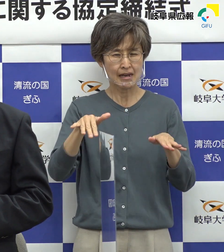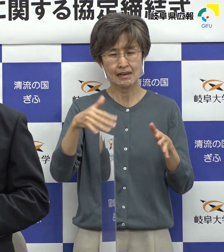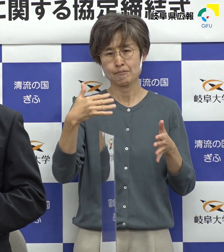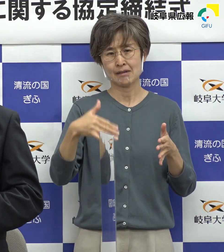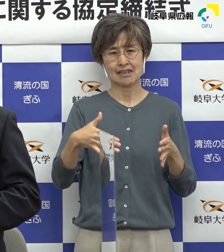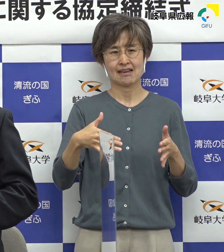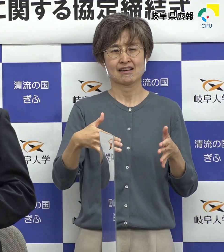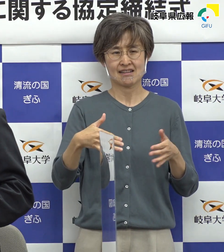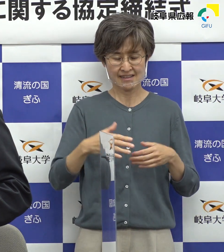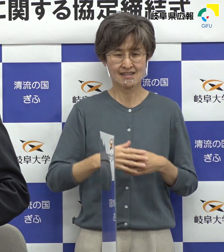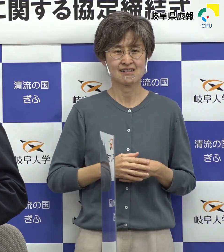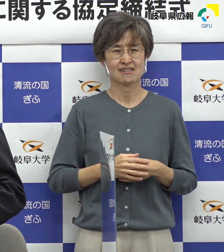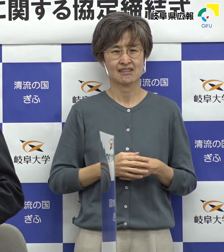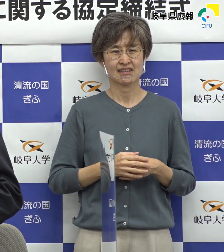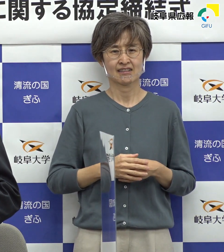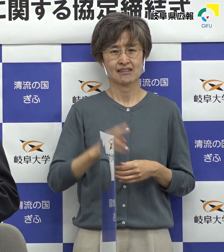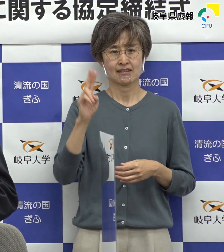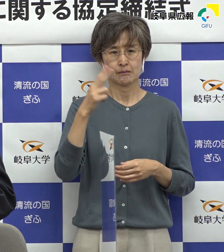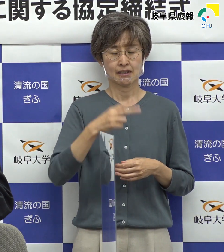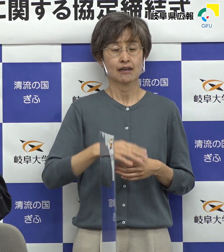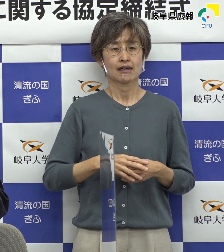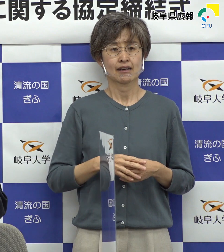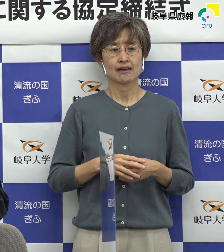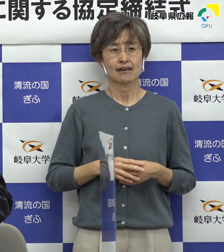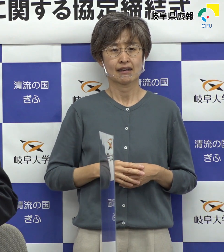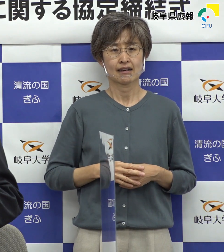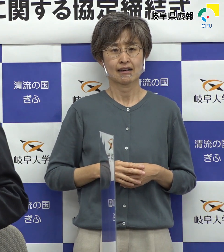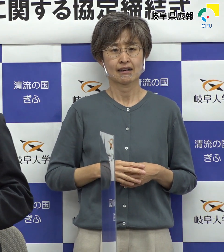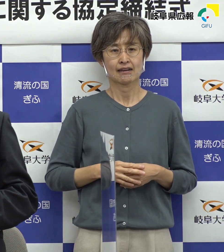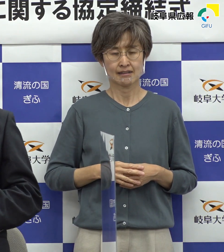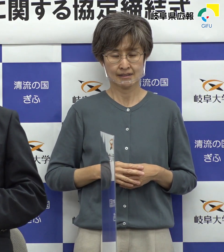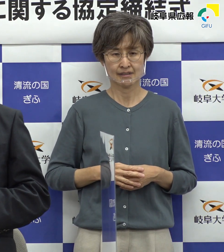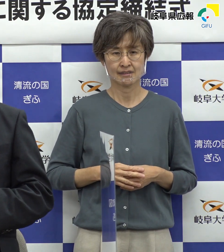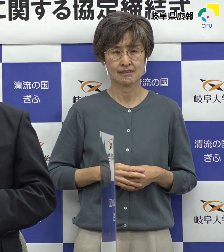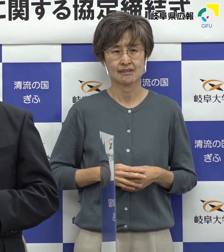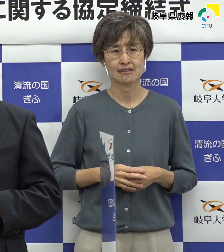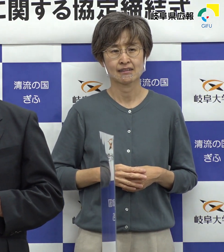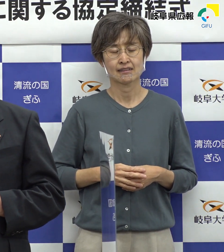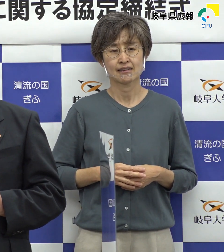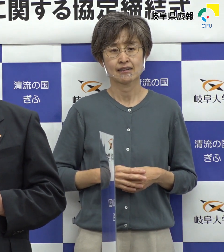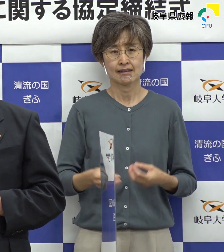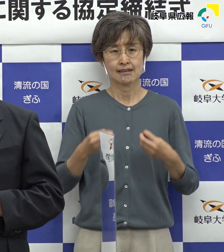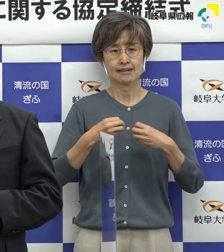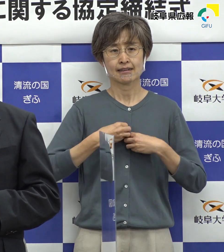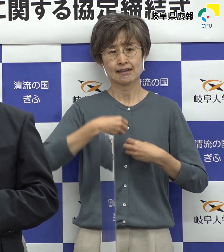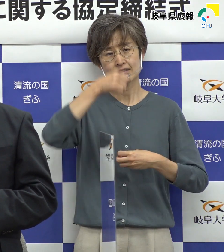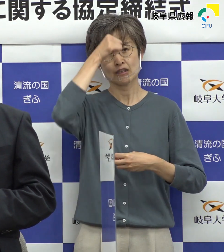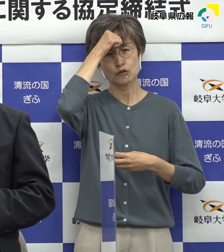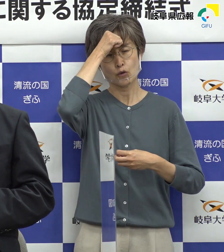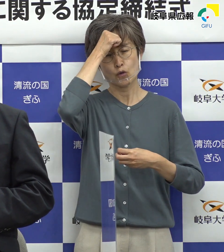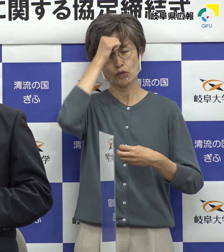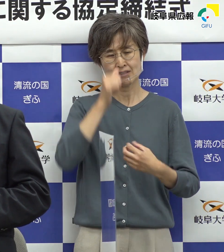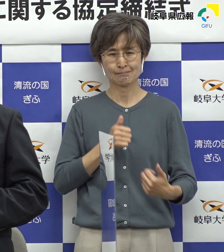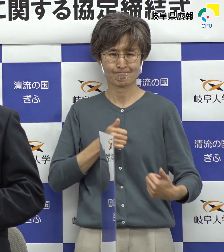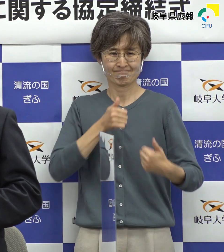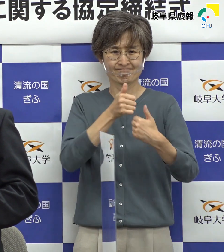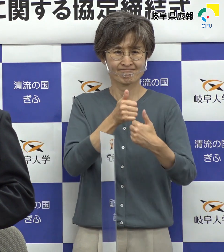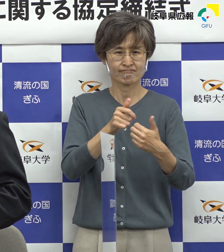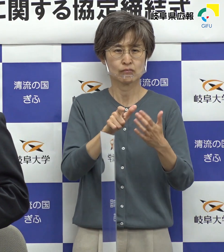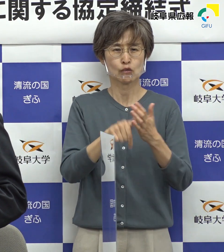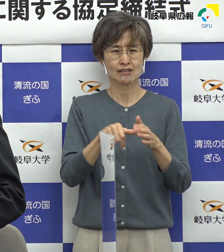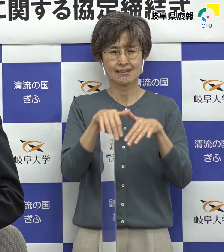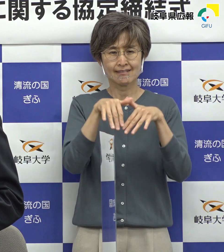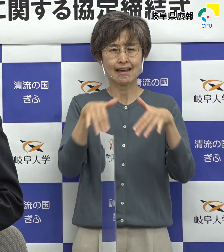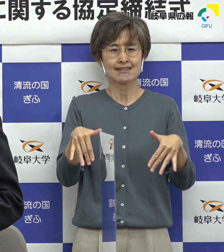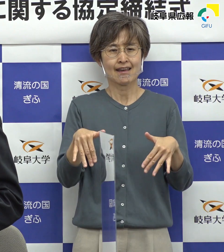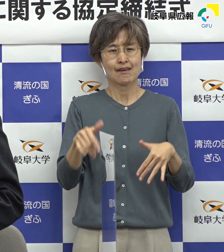かと、さらにはその全体という話が今ございましたけれども、この感染症に立ち向かう体制が十分